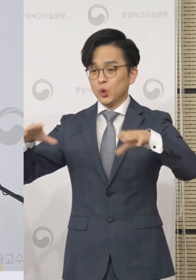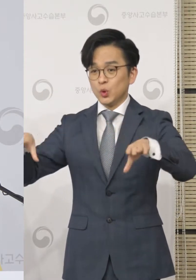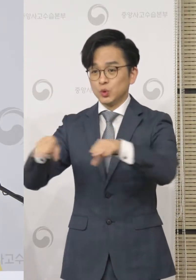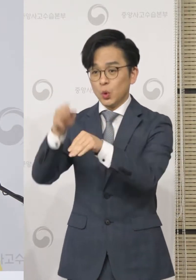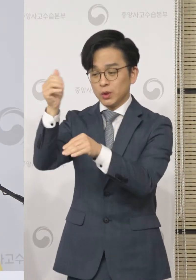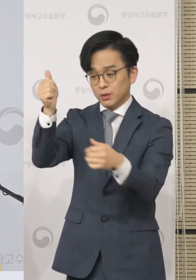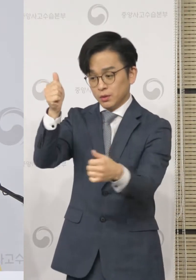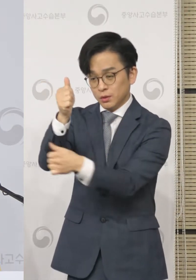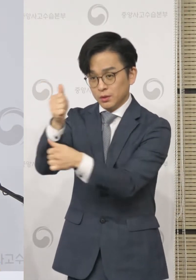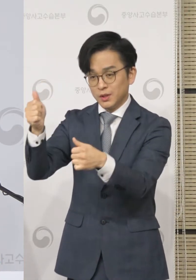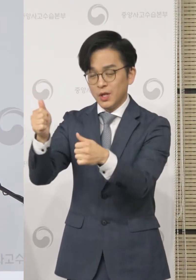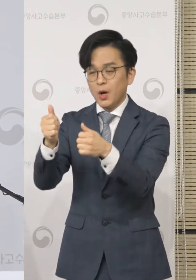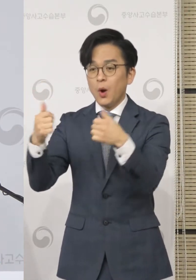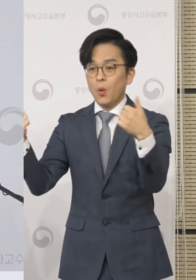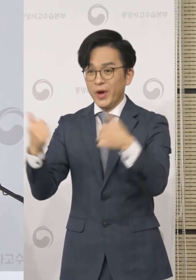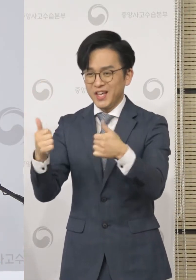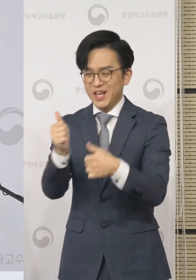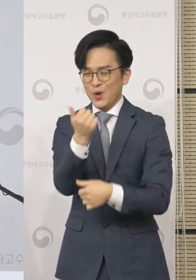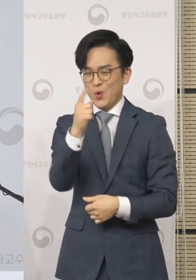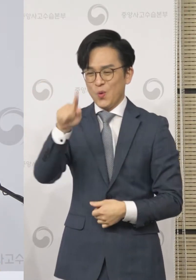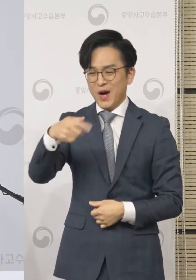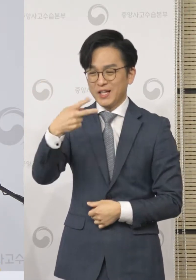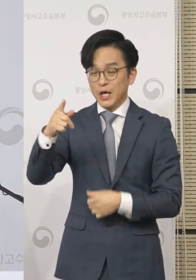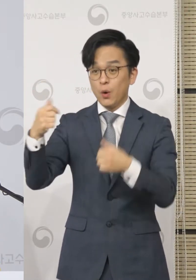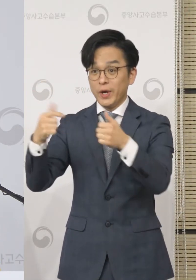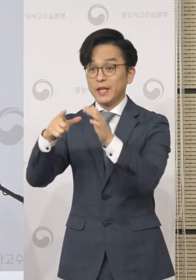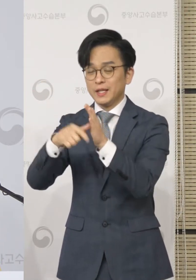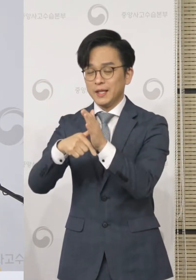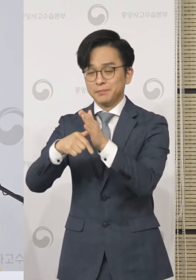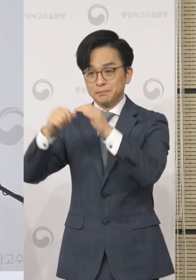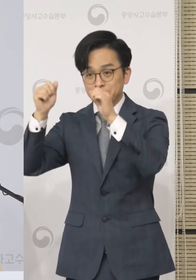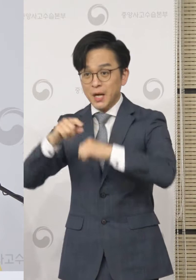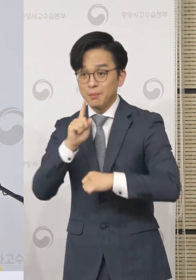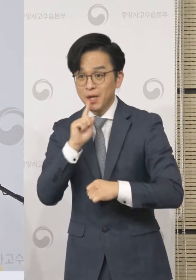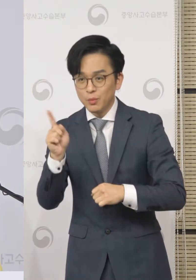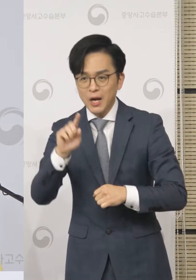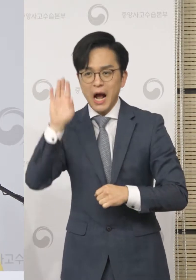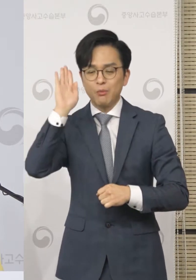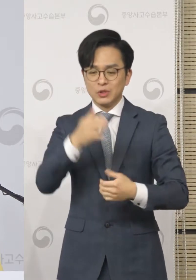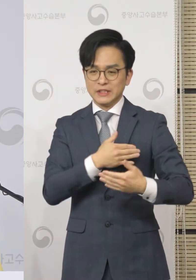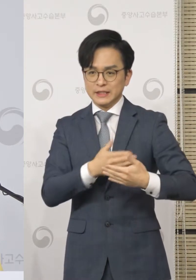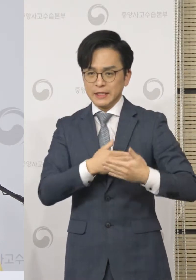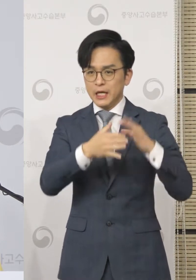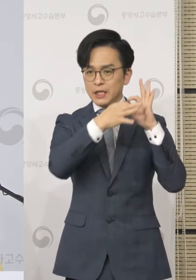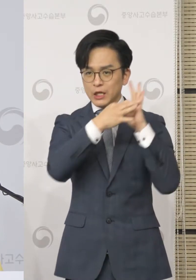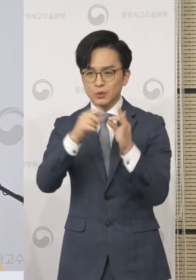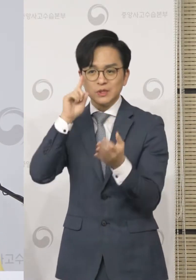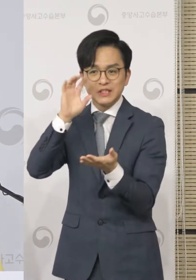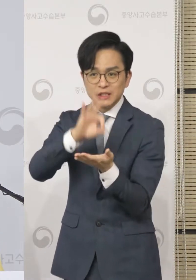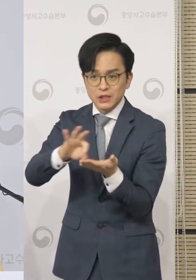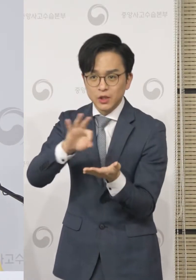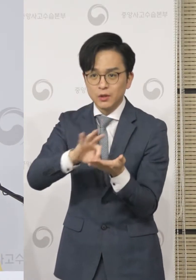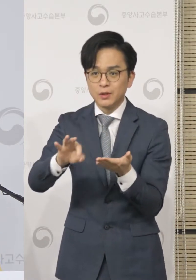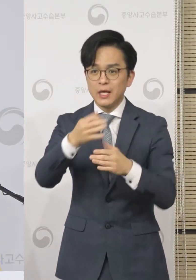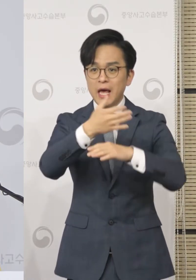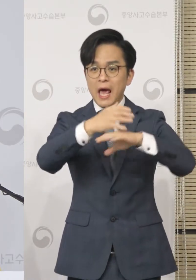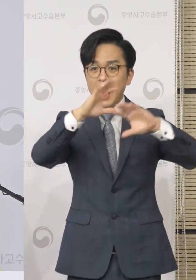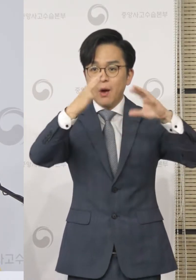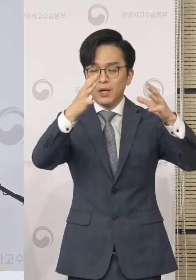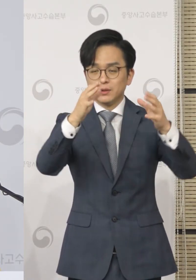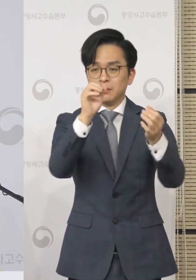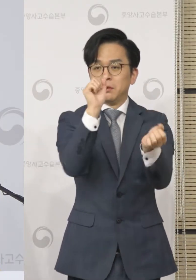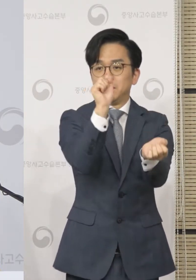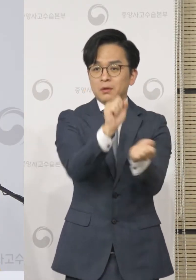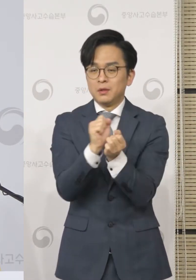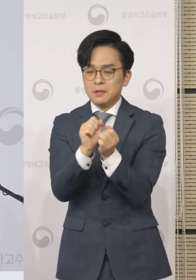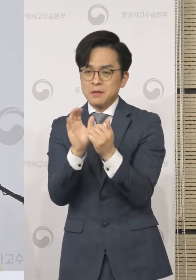국무총리 주재 확대 중수본 회의에서도 앞으로 긴장을 늦추지 않고 신종 감염병의 국내 유입을